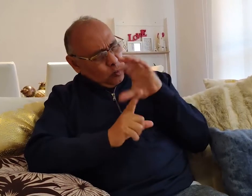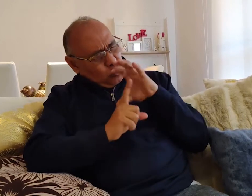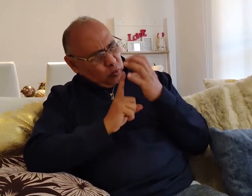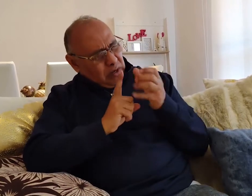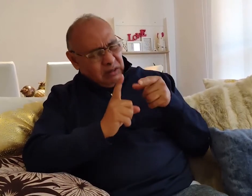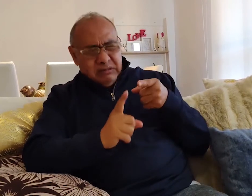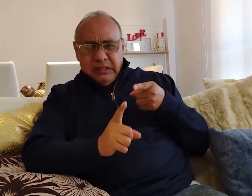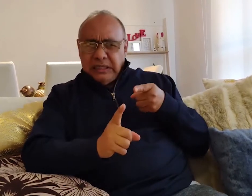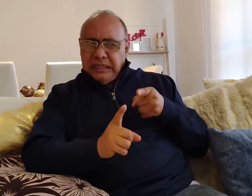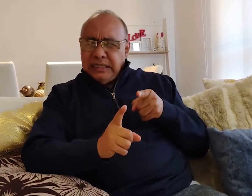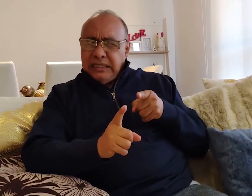Patrimonio cultural.